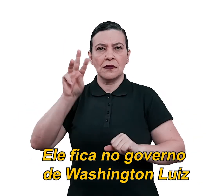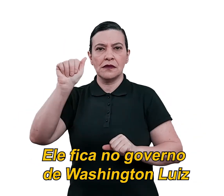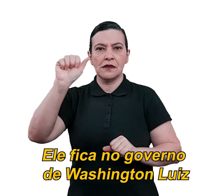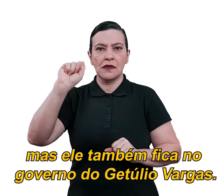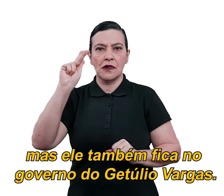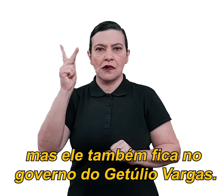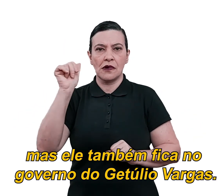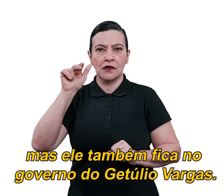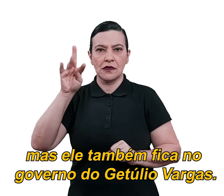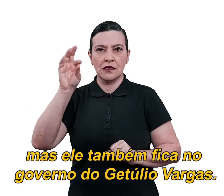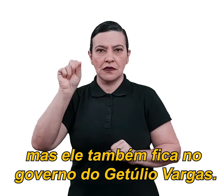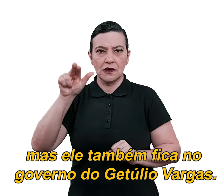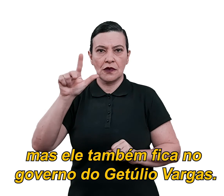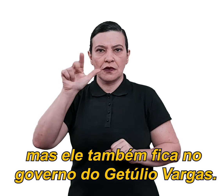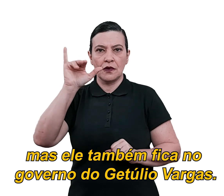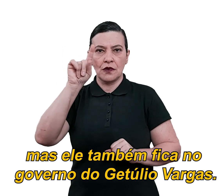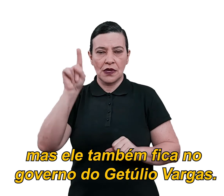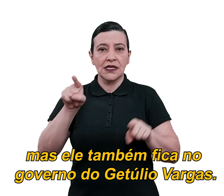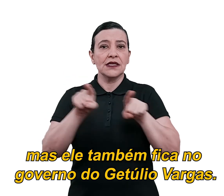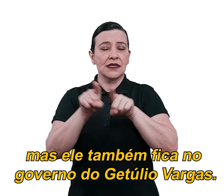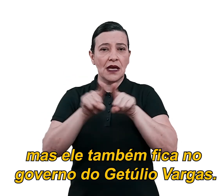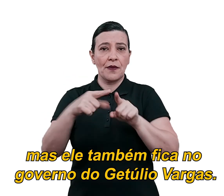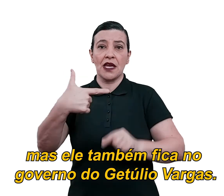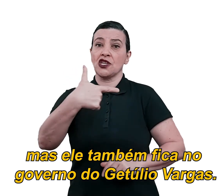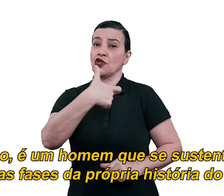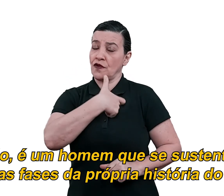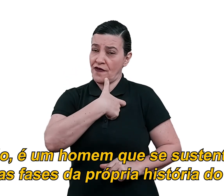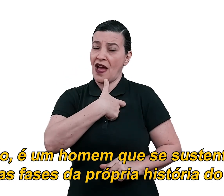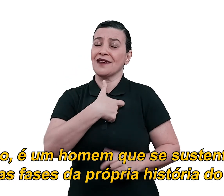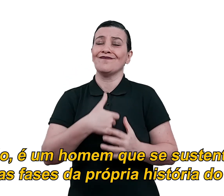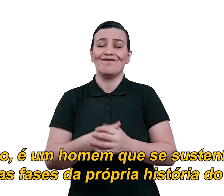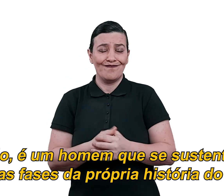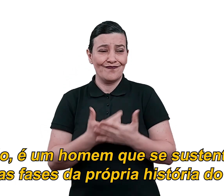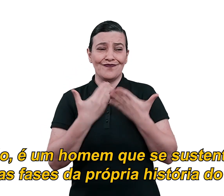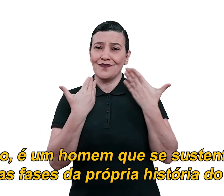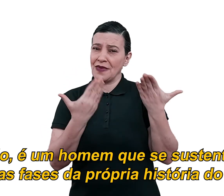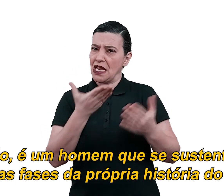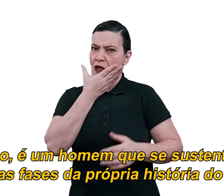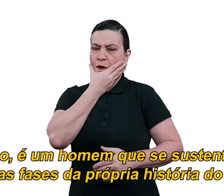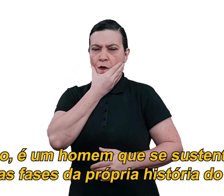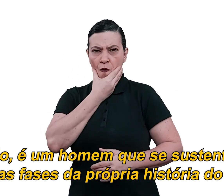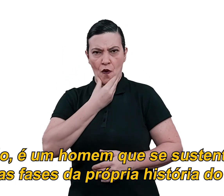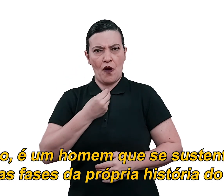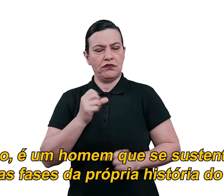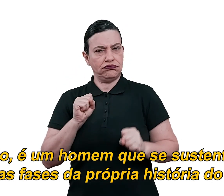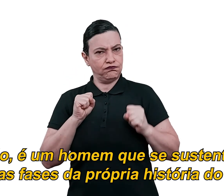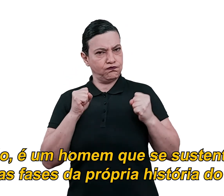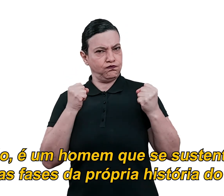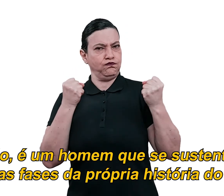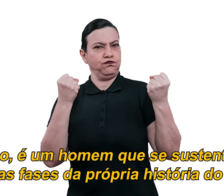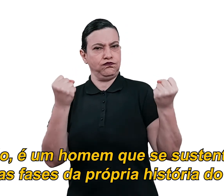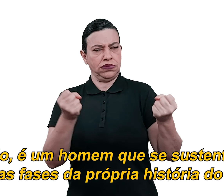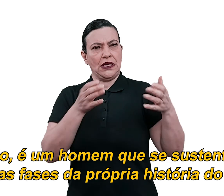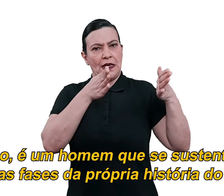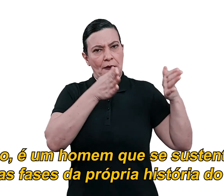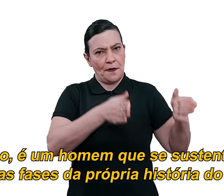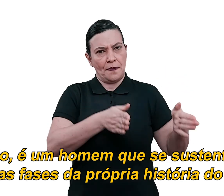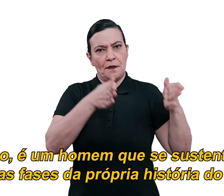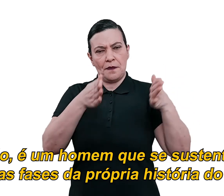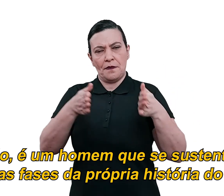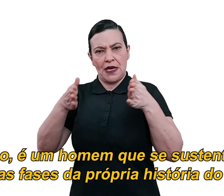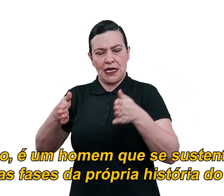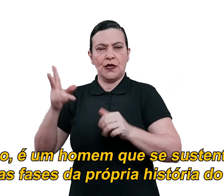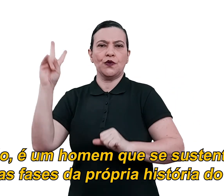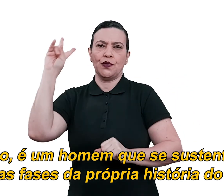Washington Luiz, mas ele também fica no governo do Getúlio Vargas, né? Então é um homem que se sustenta em várias fases da